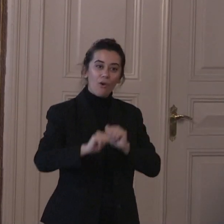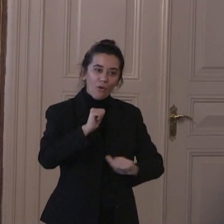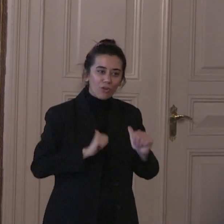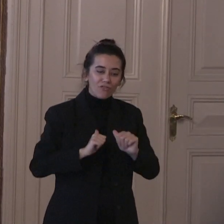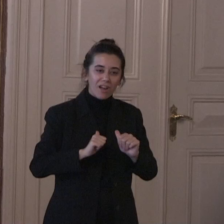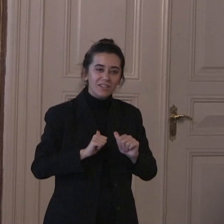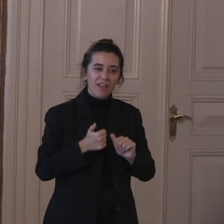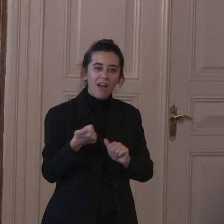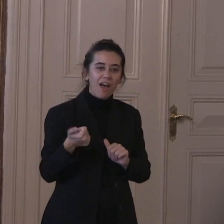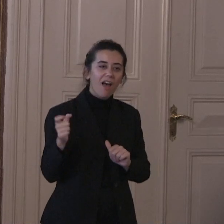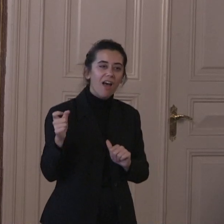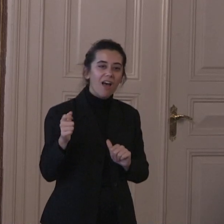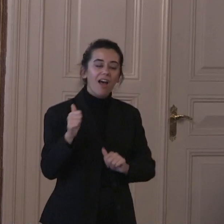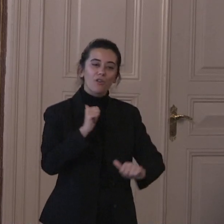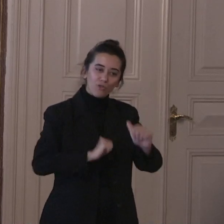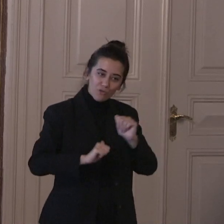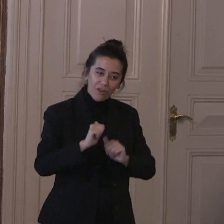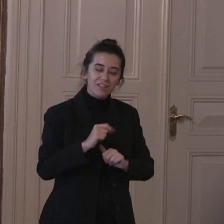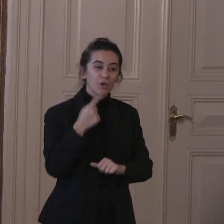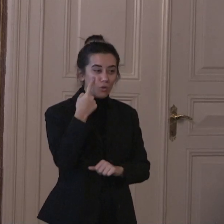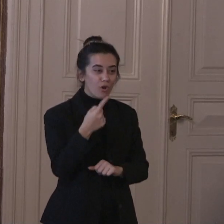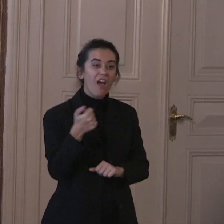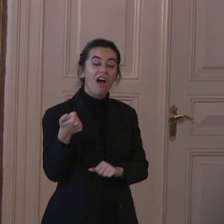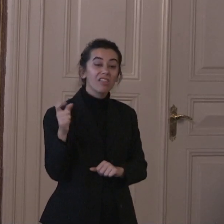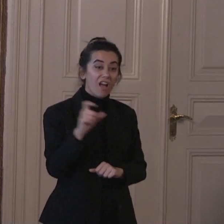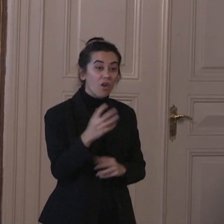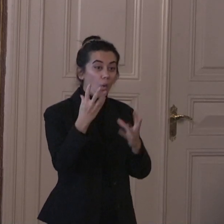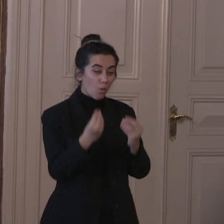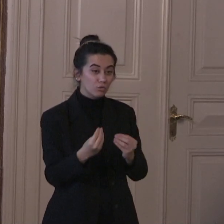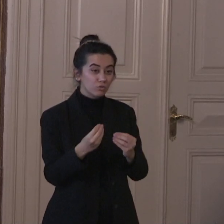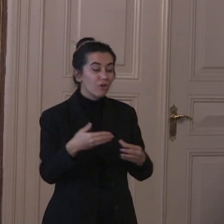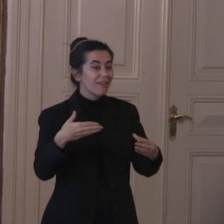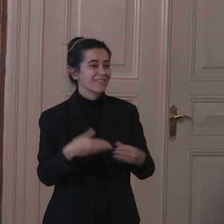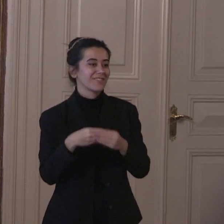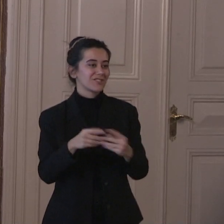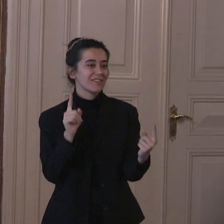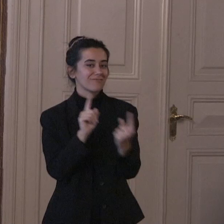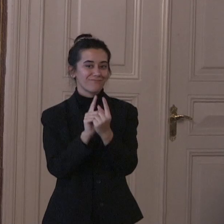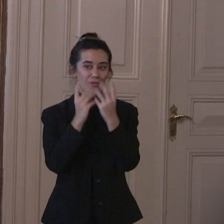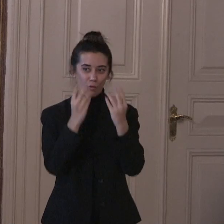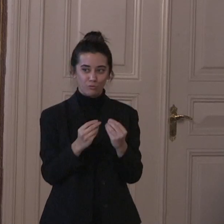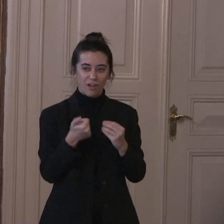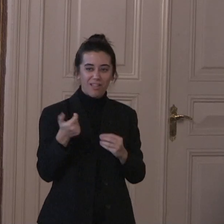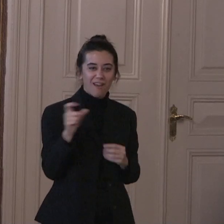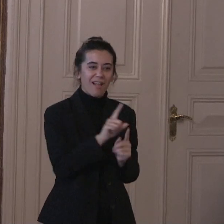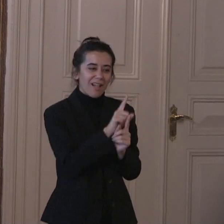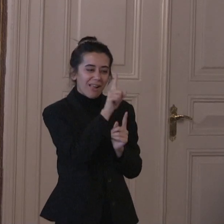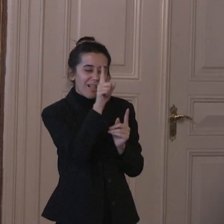başlayınca 6 ay oldu. Başlayıp 6 ay oldu tanıştığımda. Ondan sonra